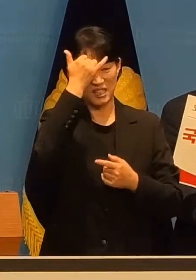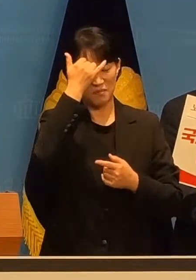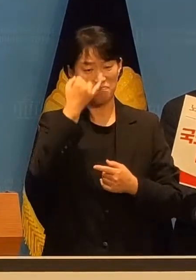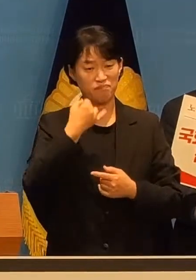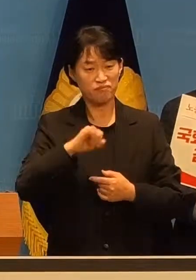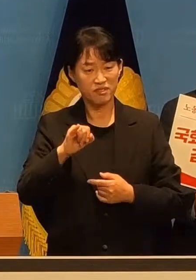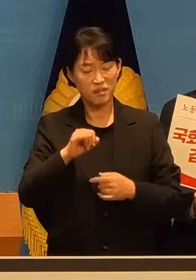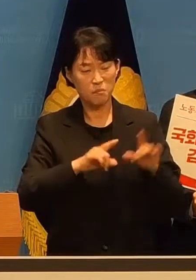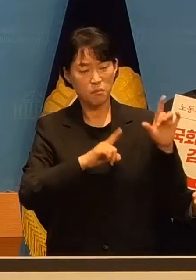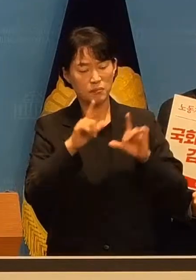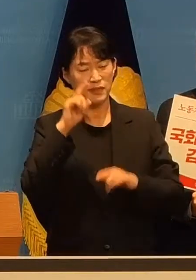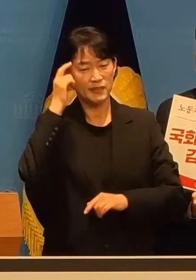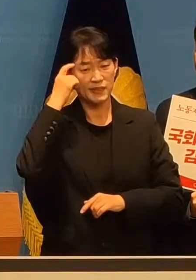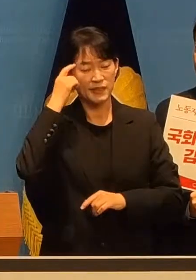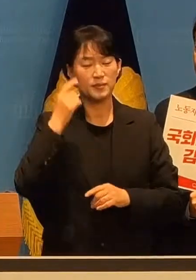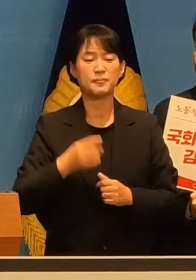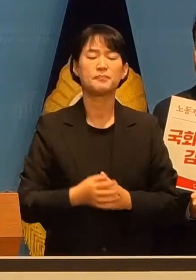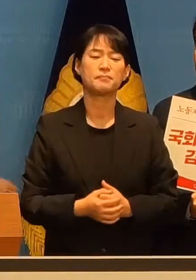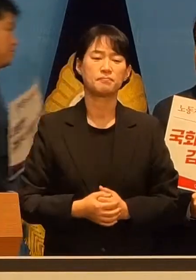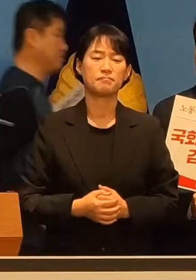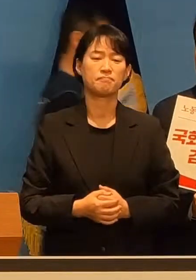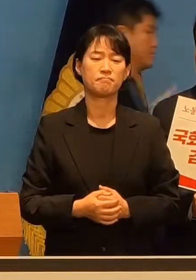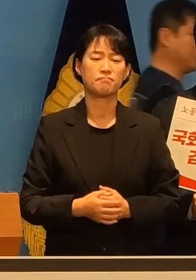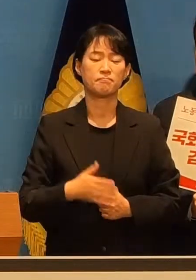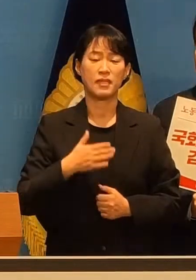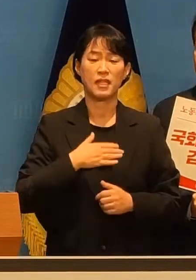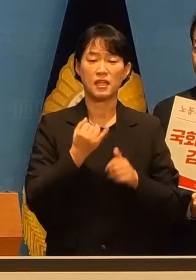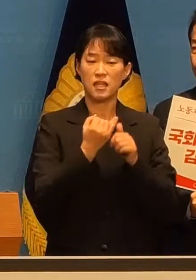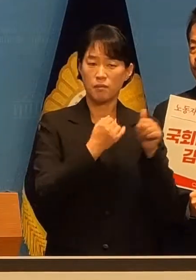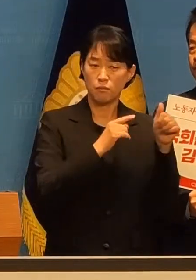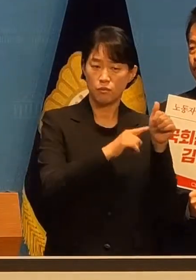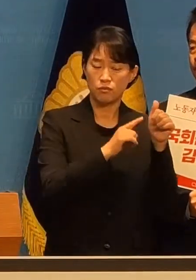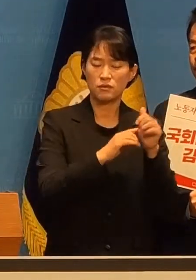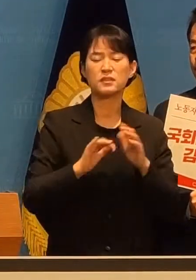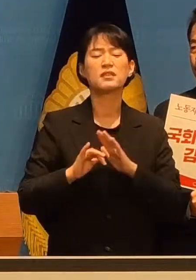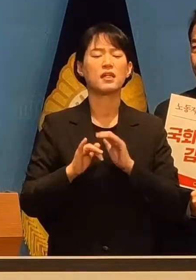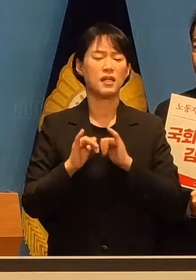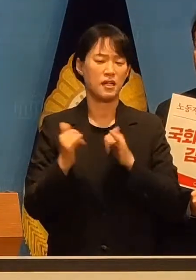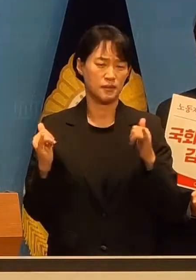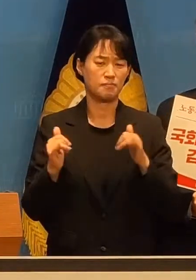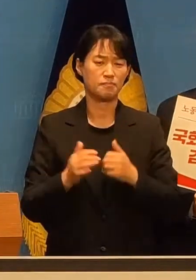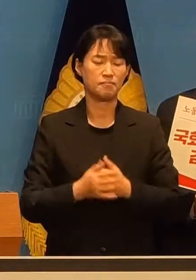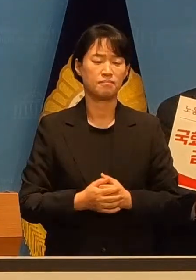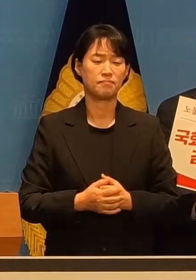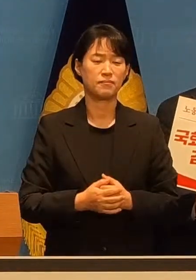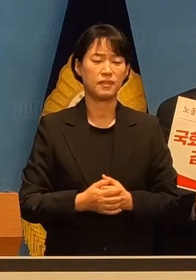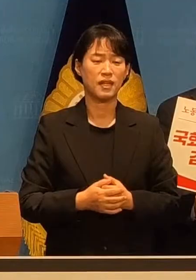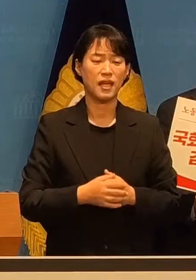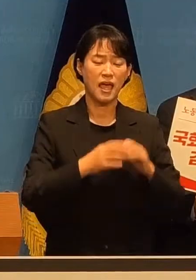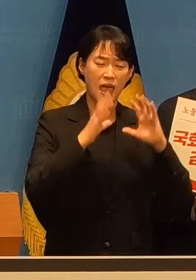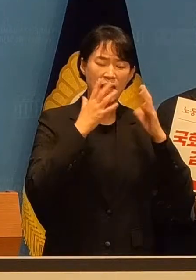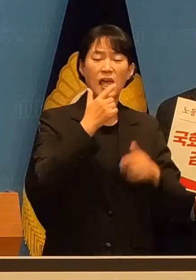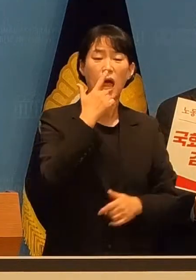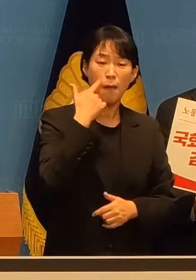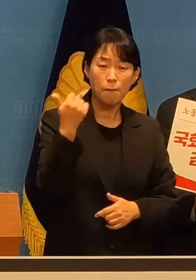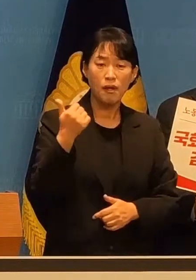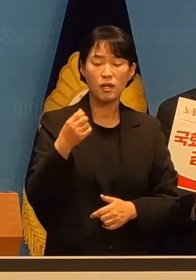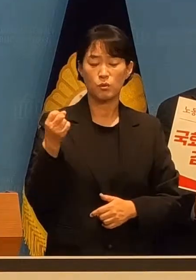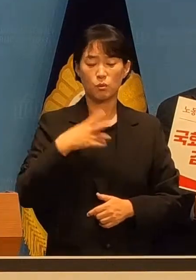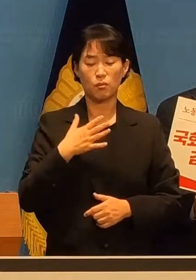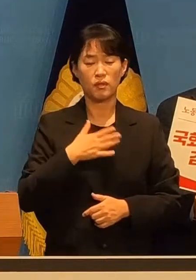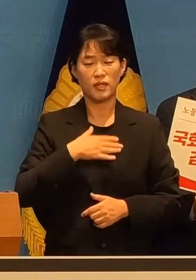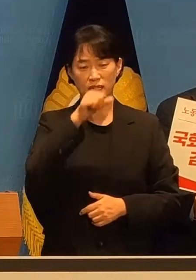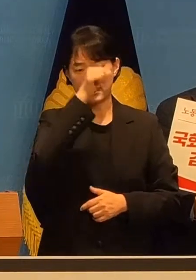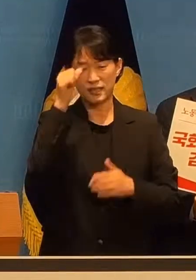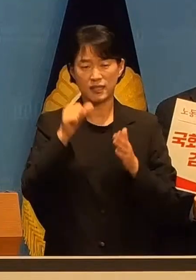없는 태도라고 생각합니다. 제 남편은 사람이었습니다. 아이의 아빠였고 제